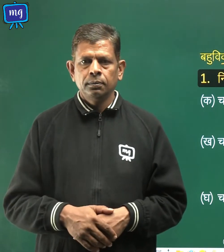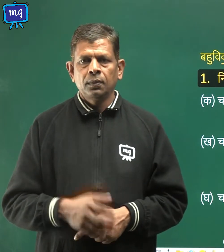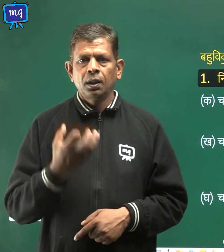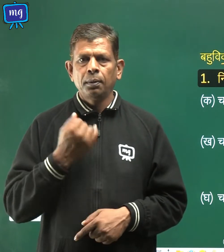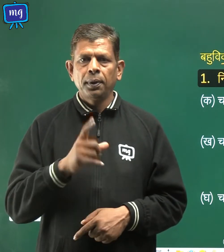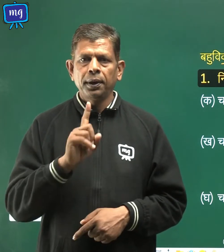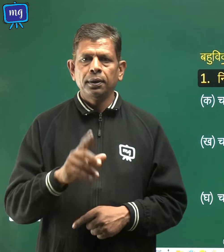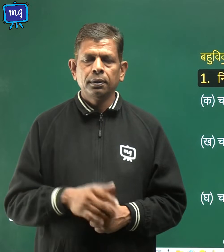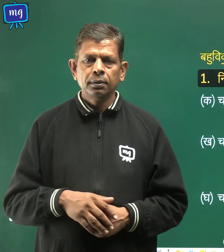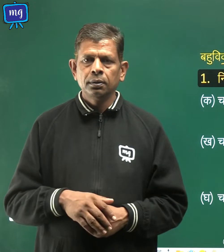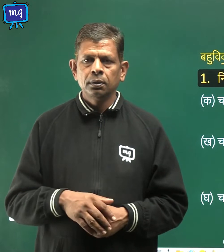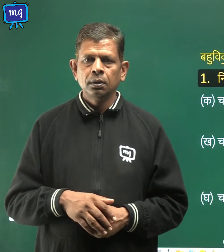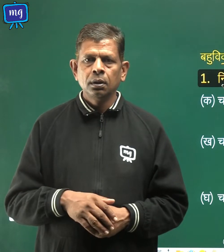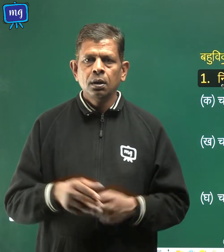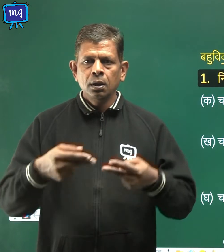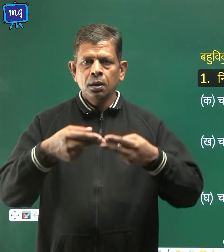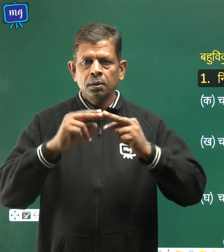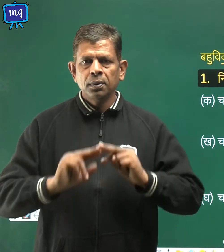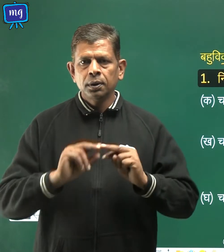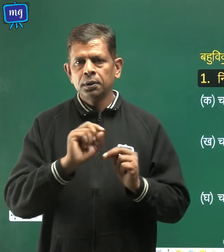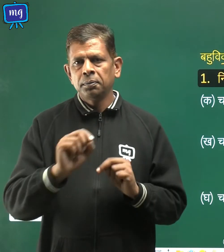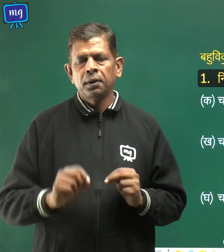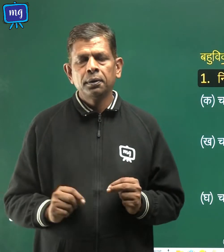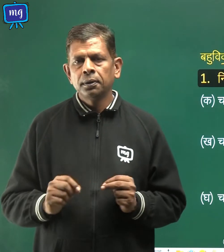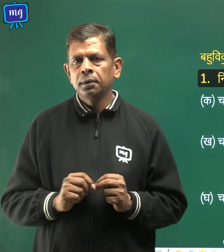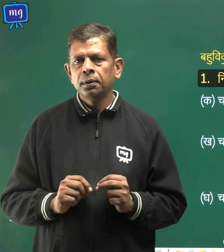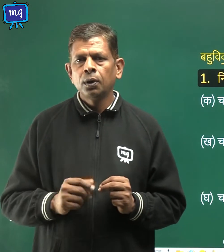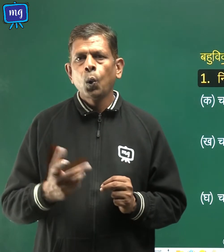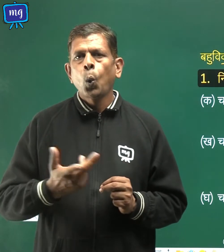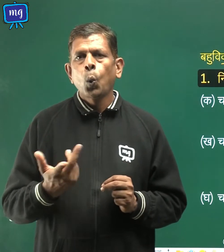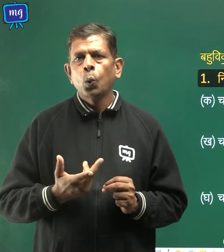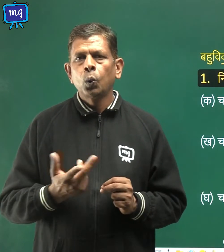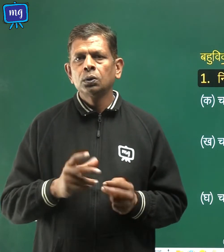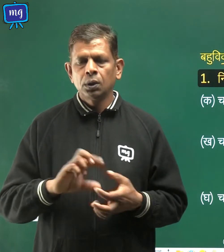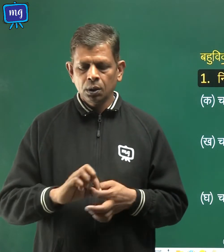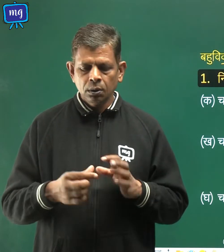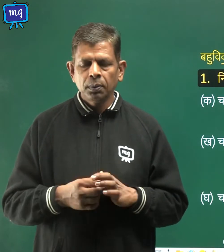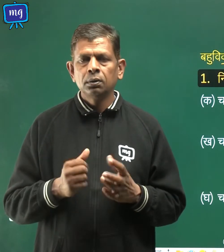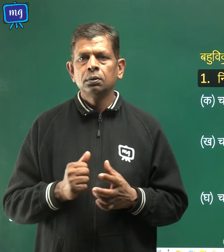नंबर 1, निम्नलिखित में कौन सा संबंध